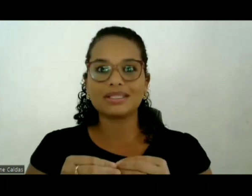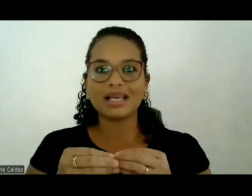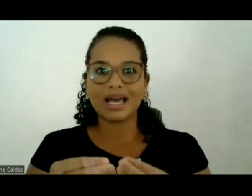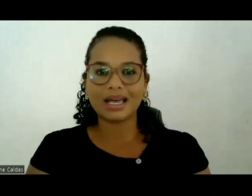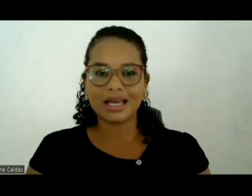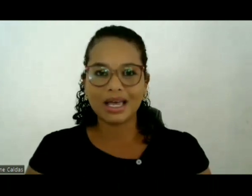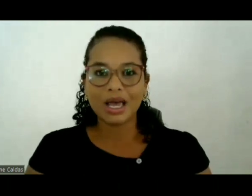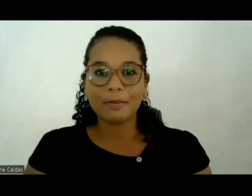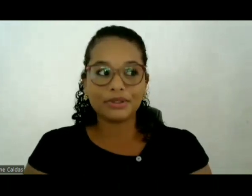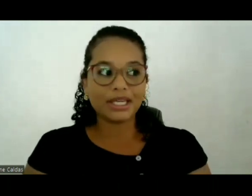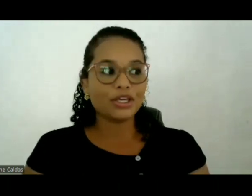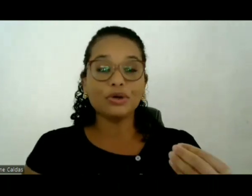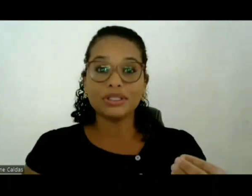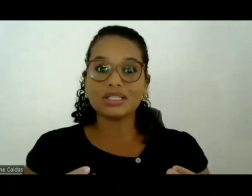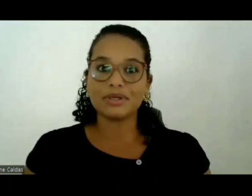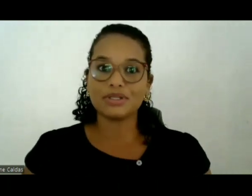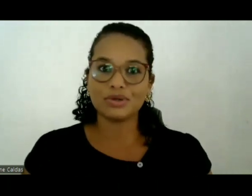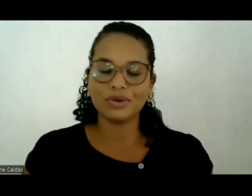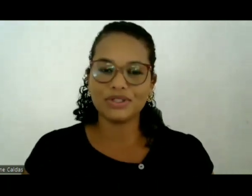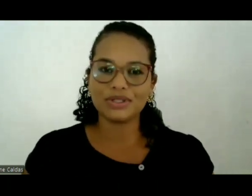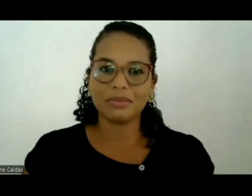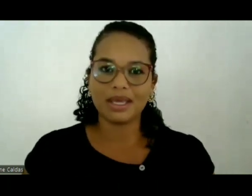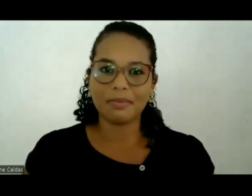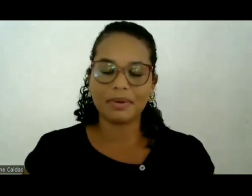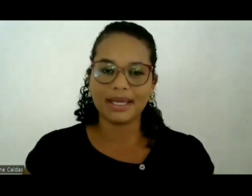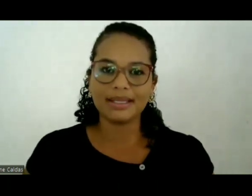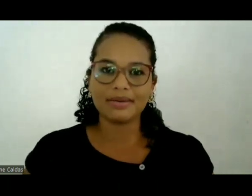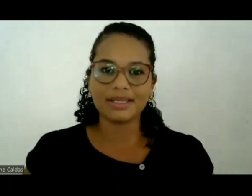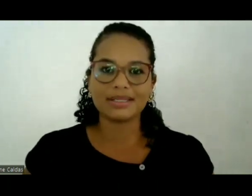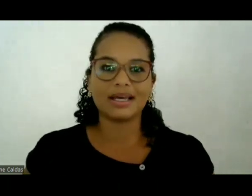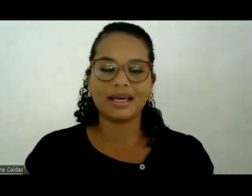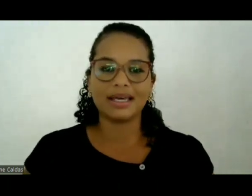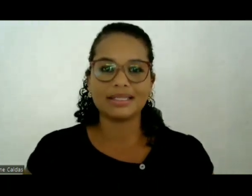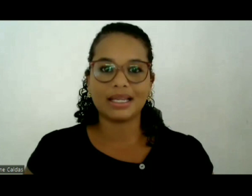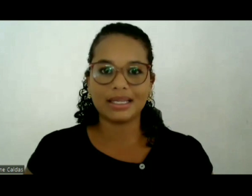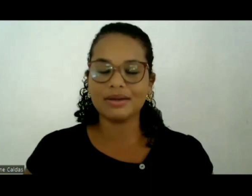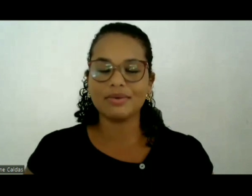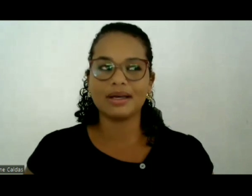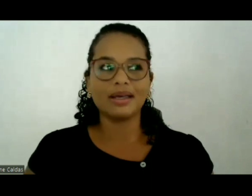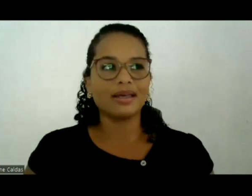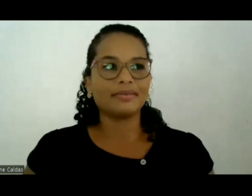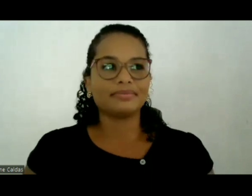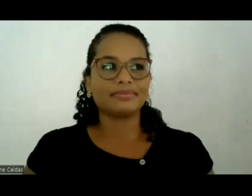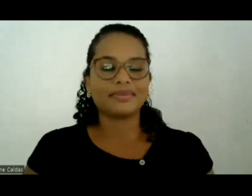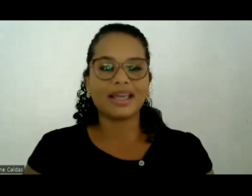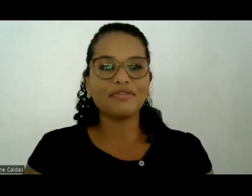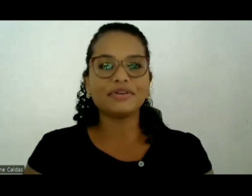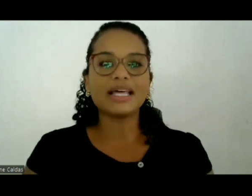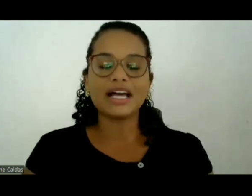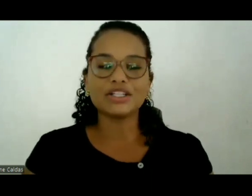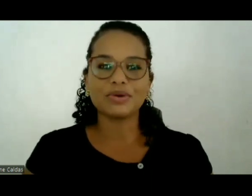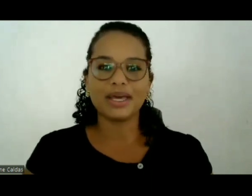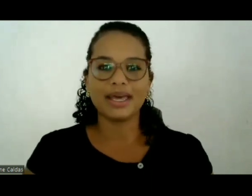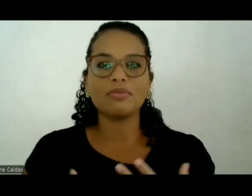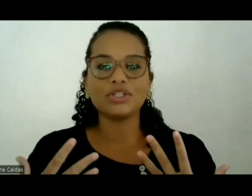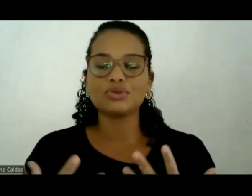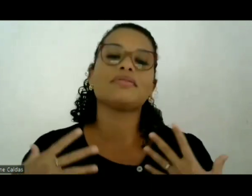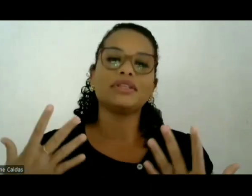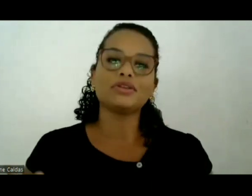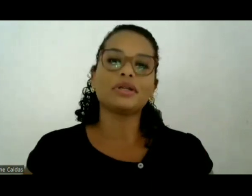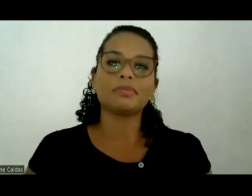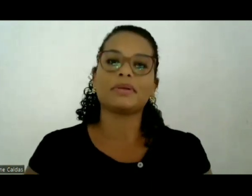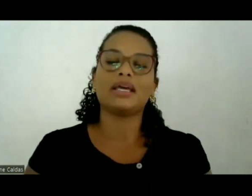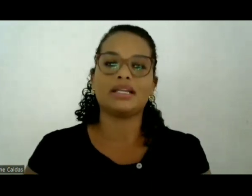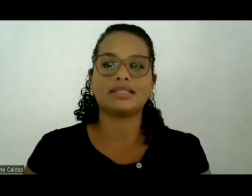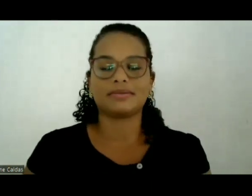poder usar, poder que outras pessoas também aprendam essa língua, é fantástico, é realmente